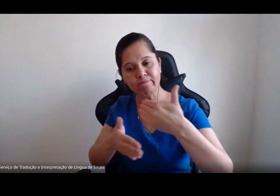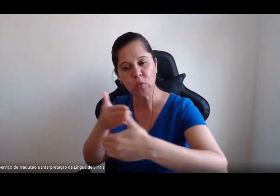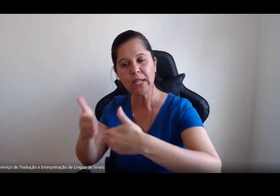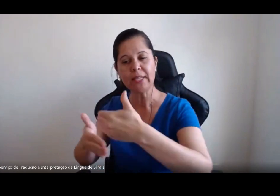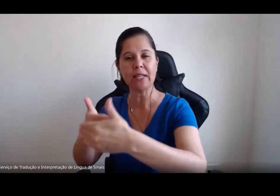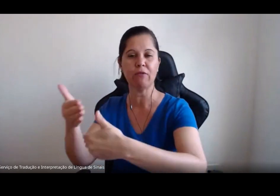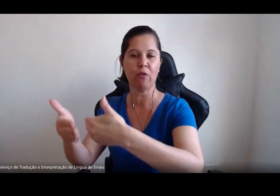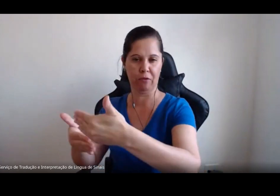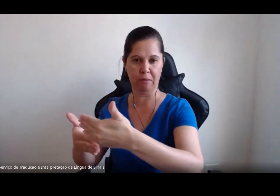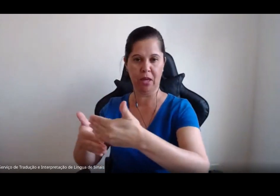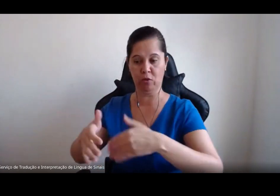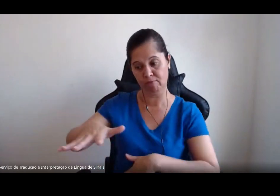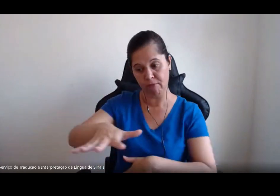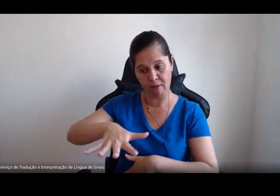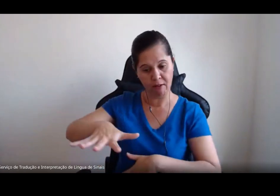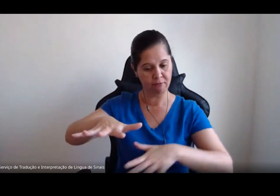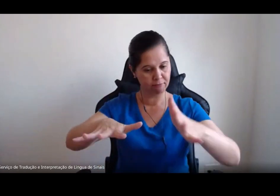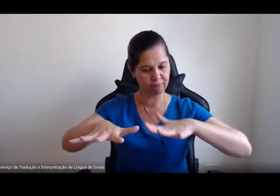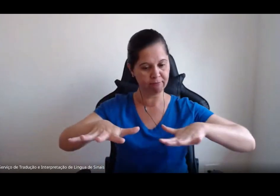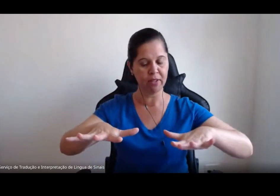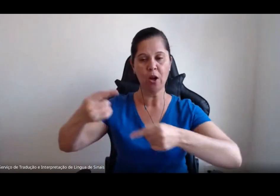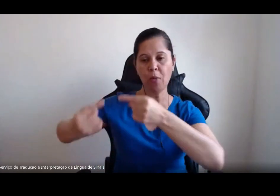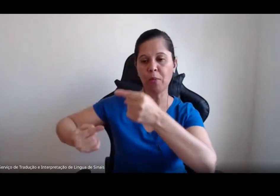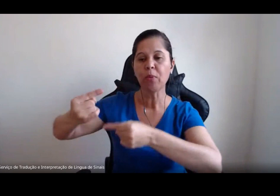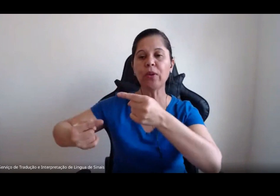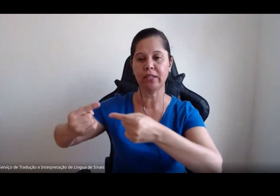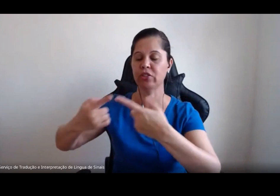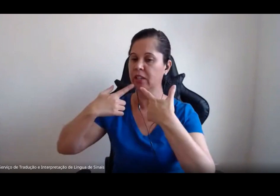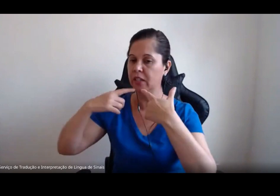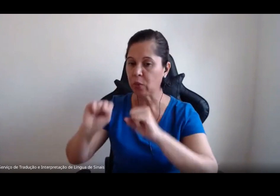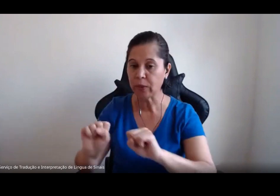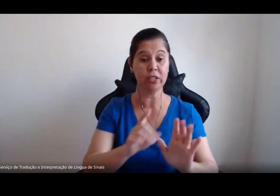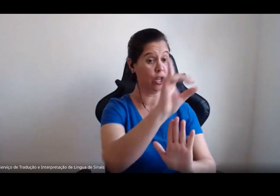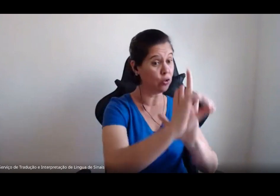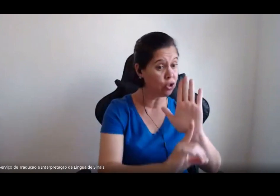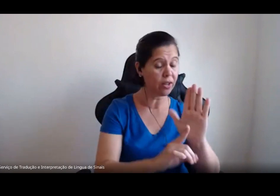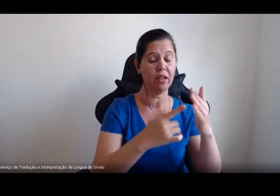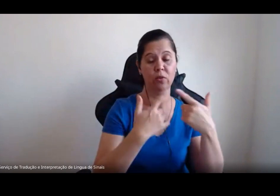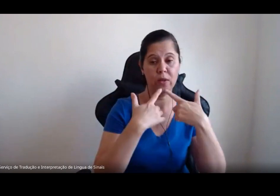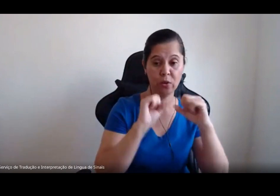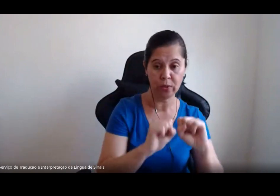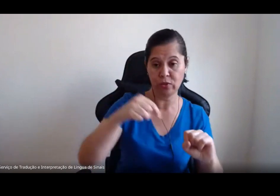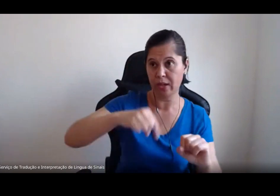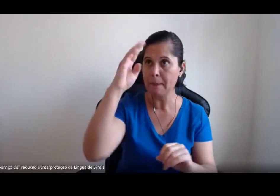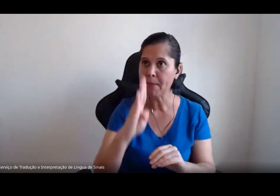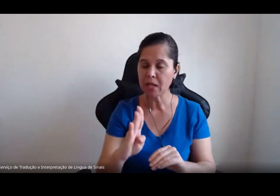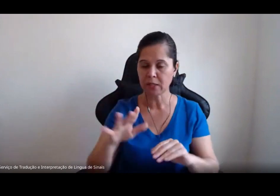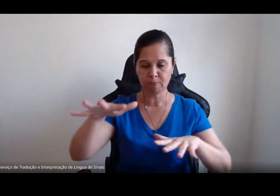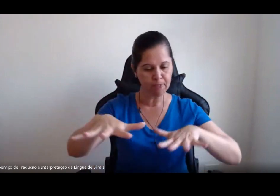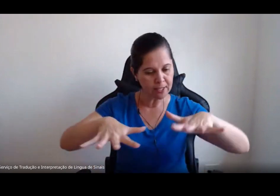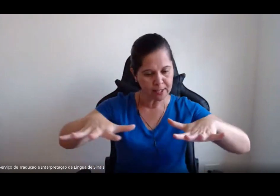se dão o desenvolvimento dos campos das políticas linguísticas e dos direitos linguísticos no nosso